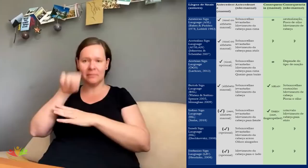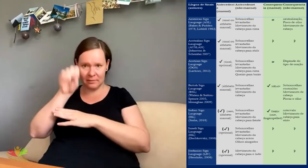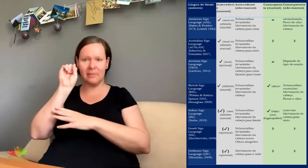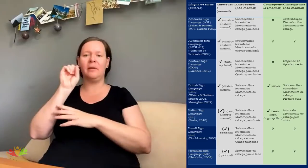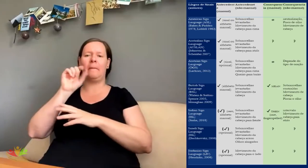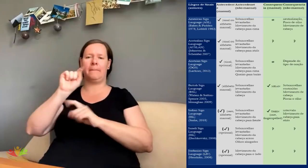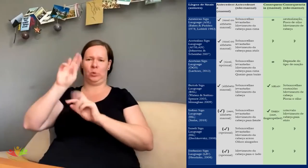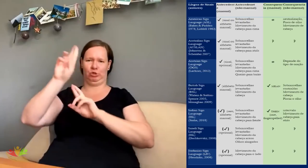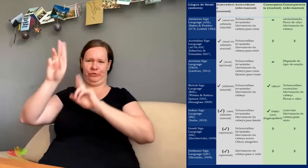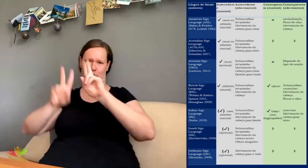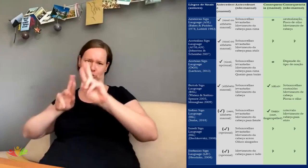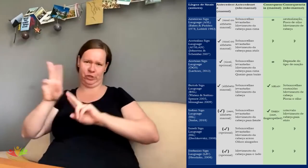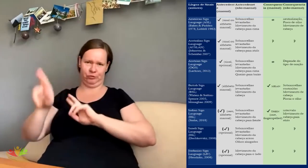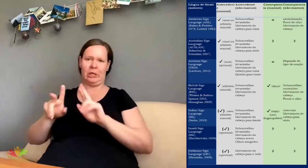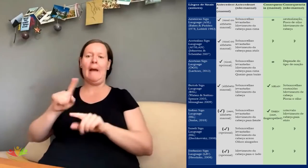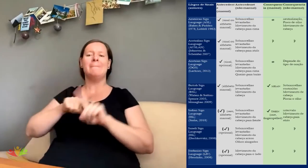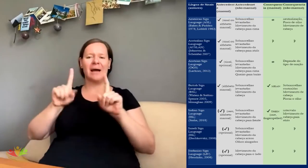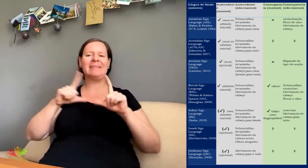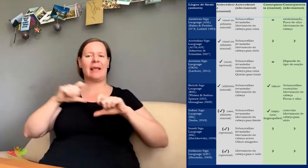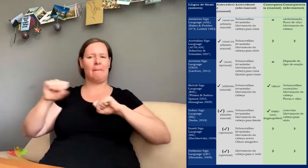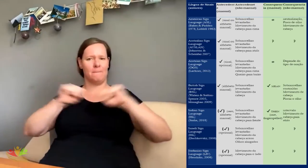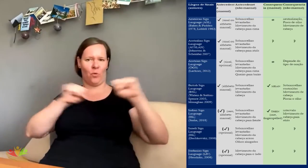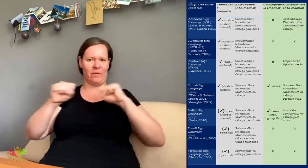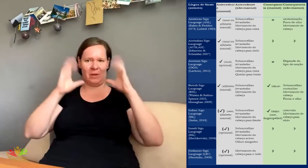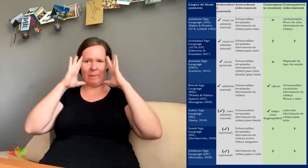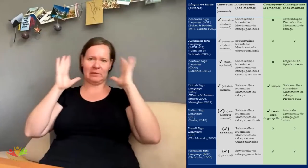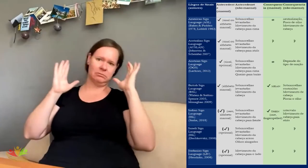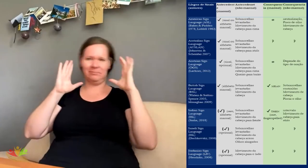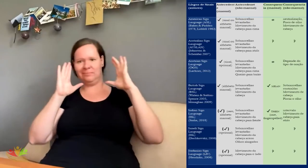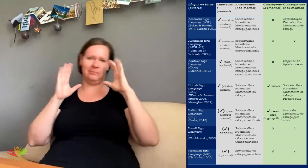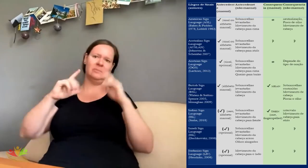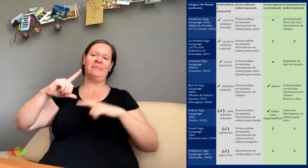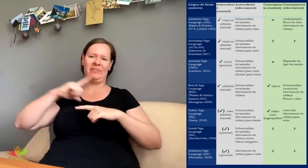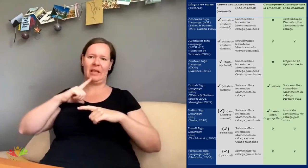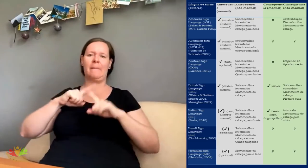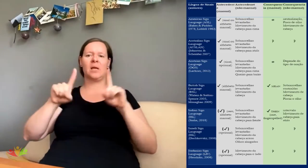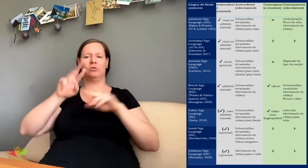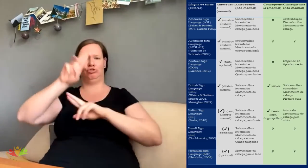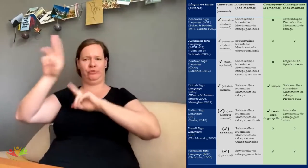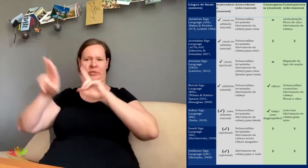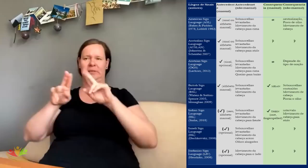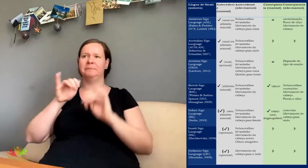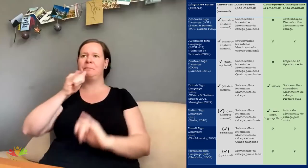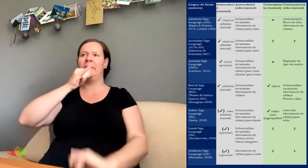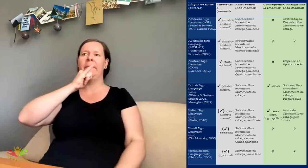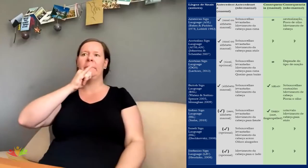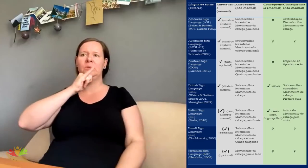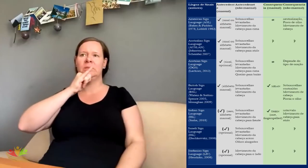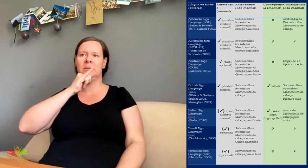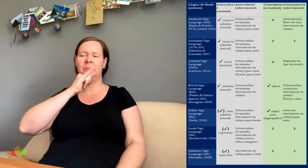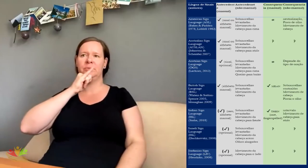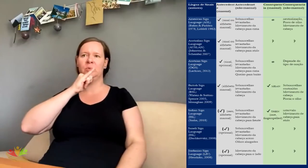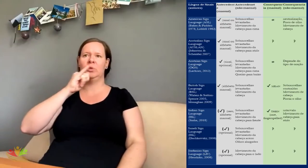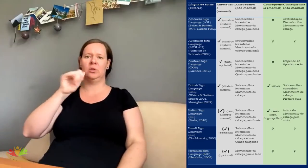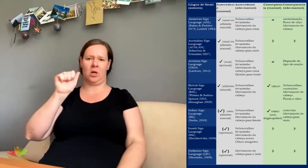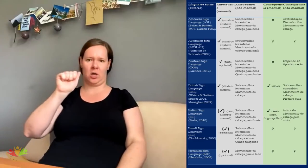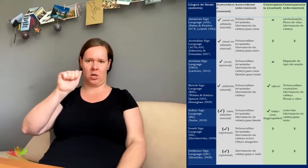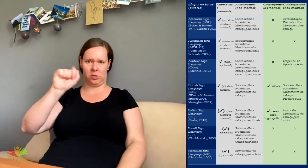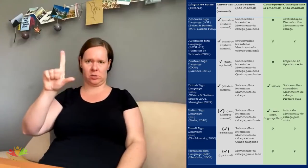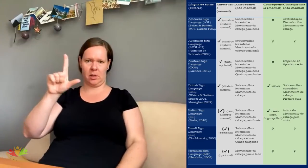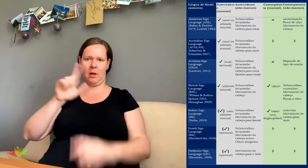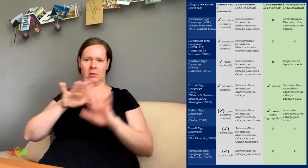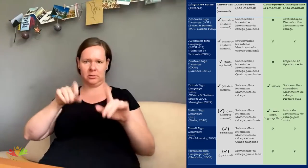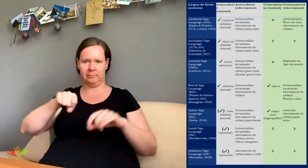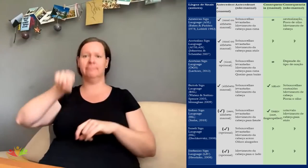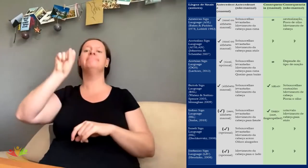não manuais são obrigatórias, tais como o levantamento da sobrancelha e o movimento da cabeça. Há um grande debate sobre como